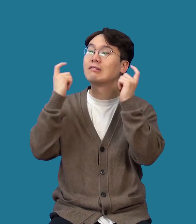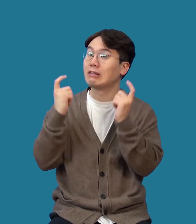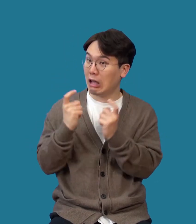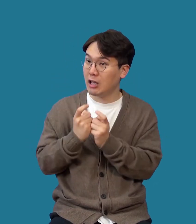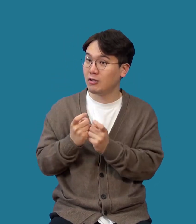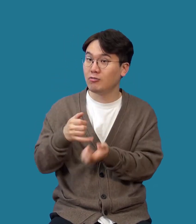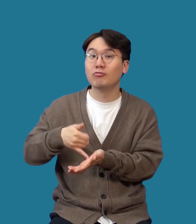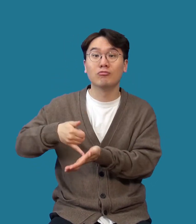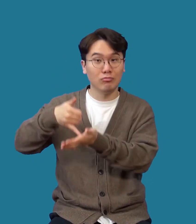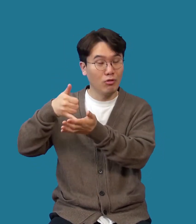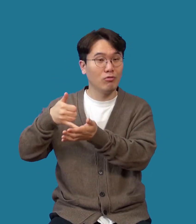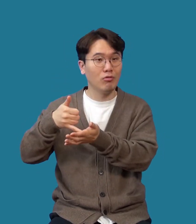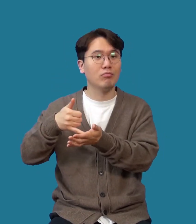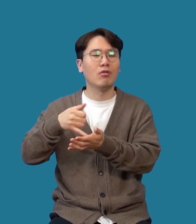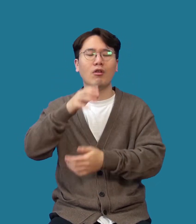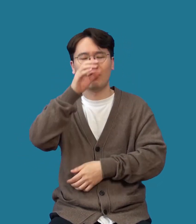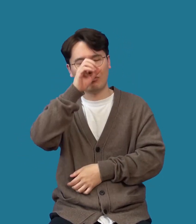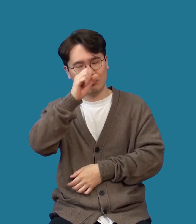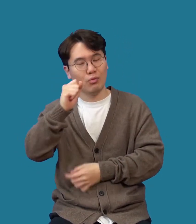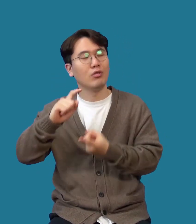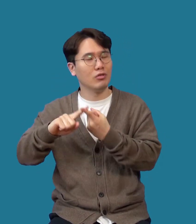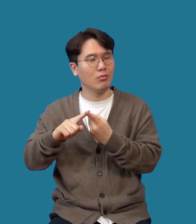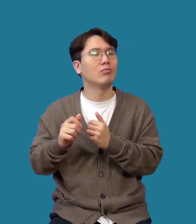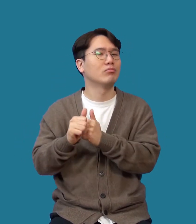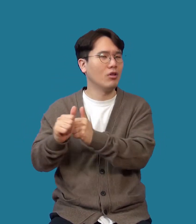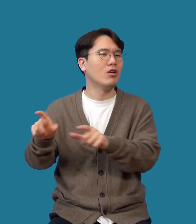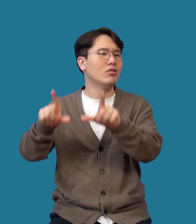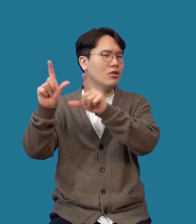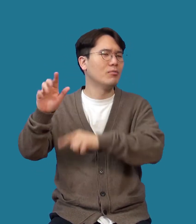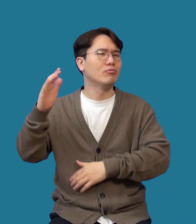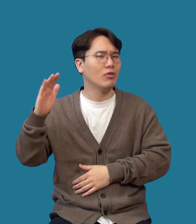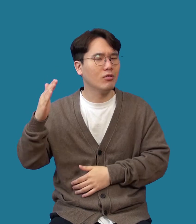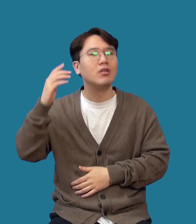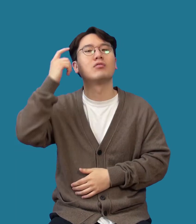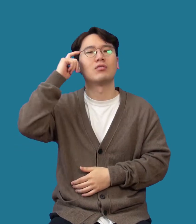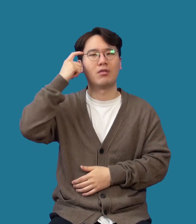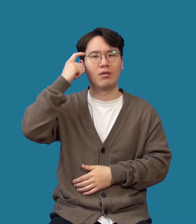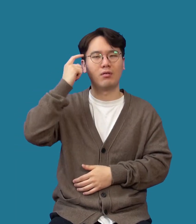않고 여성의 자기 결정권에 따른 행동일 뿐이라고 합니다.